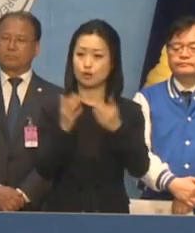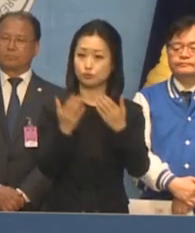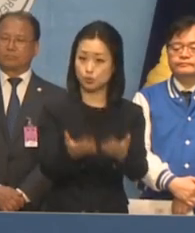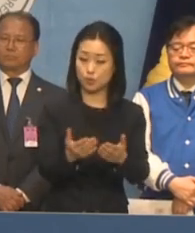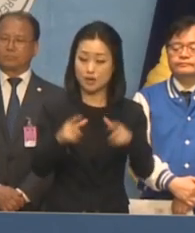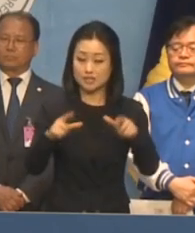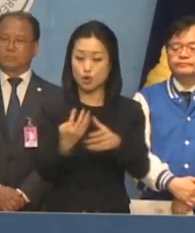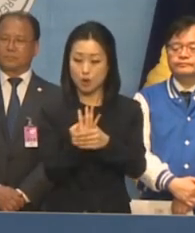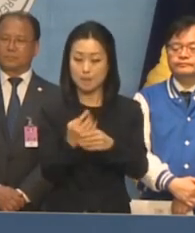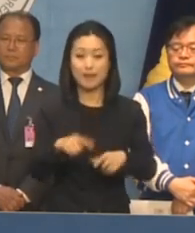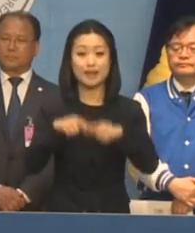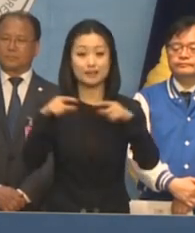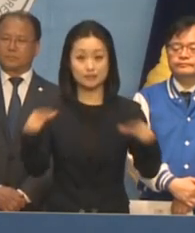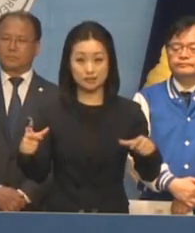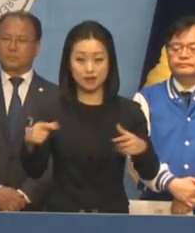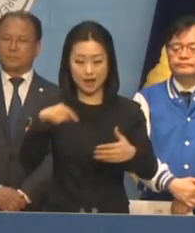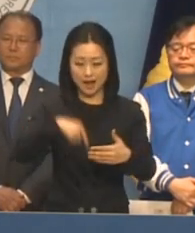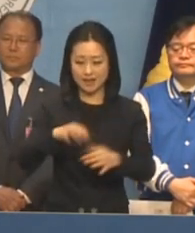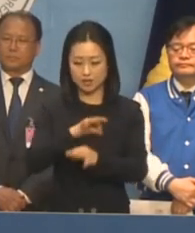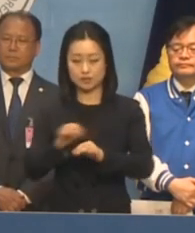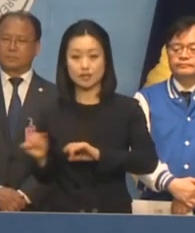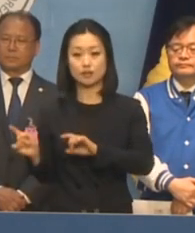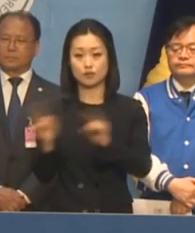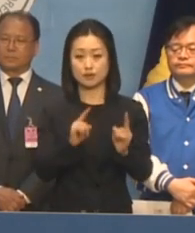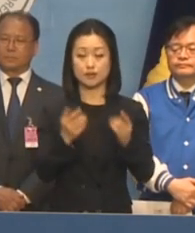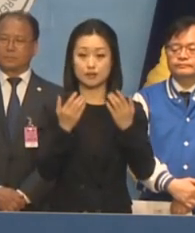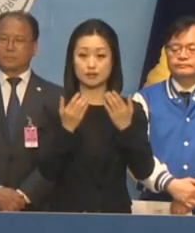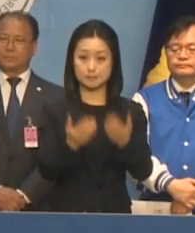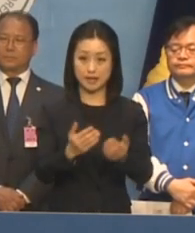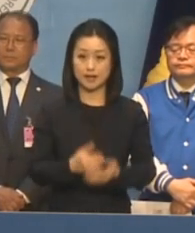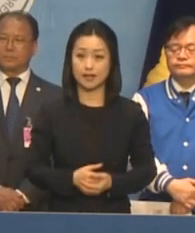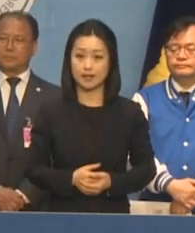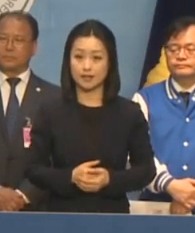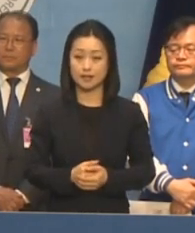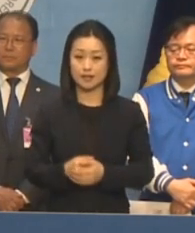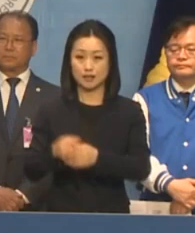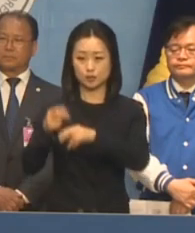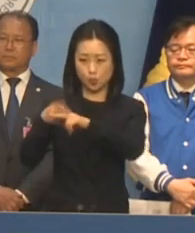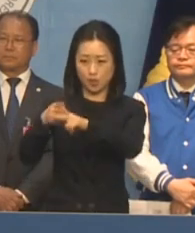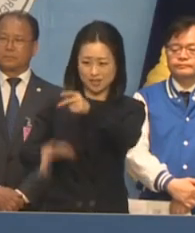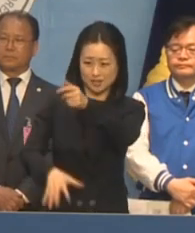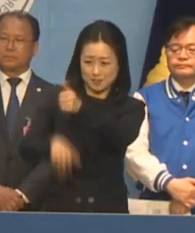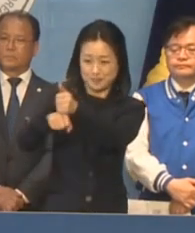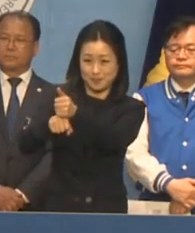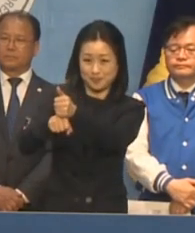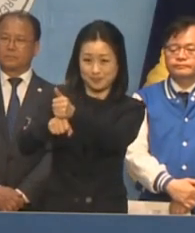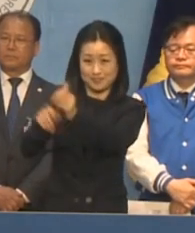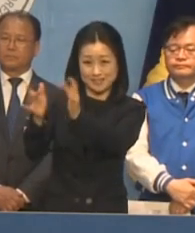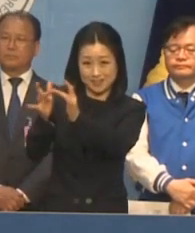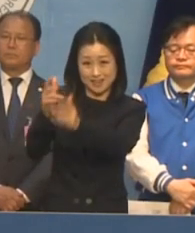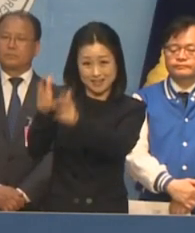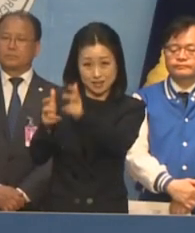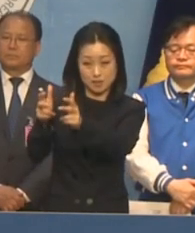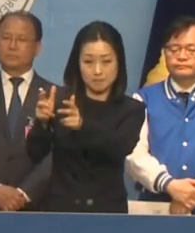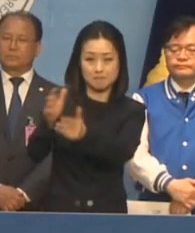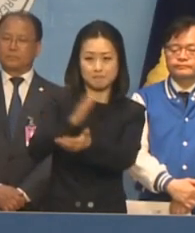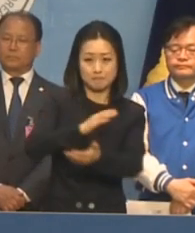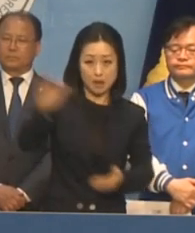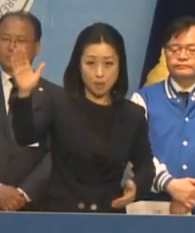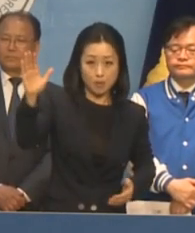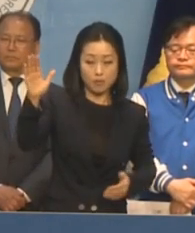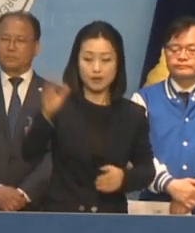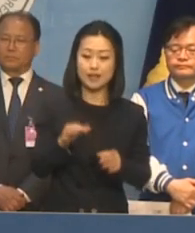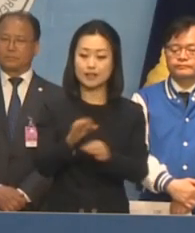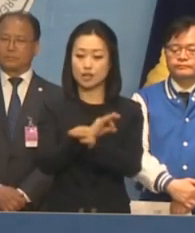지역 화폐를 늘려 내수를 촉진하겠습니다 독전 플랫폼의 횡포를 방지하겠습니다 경제